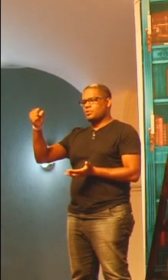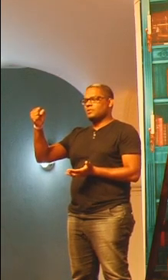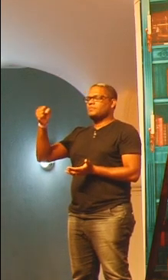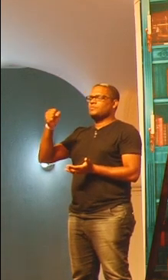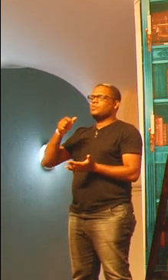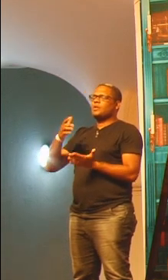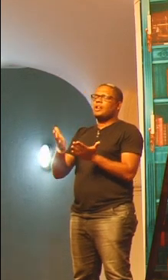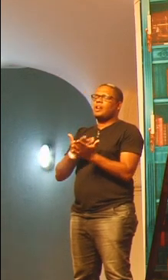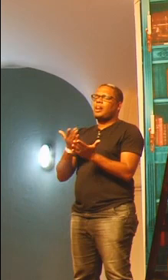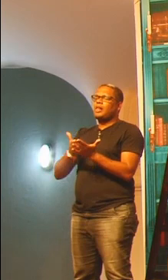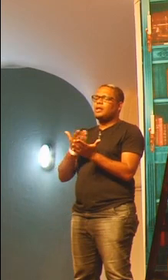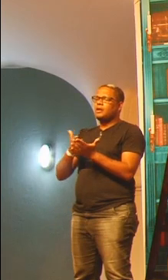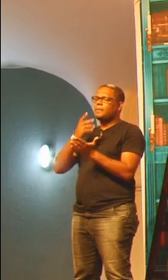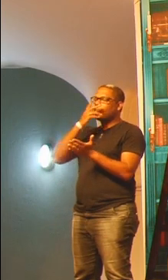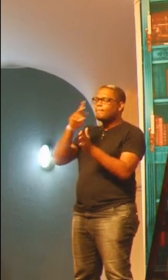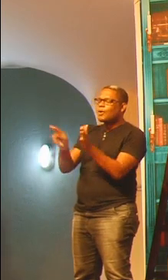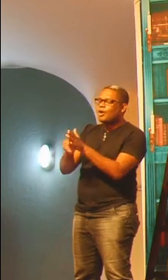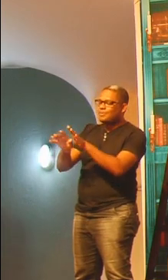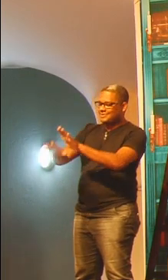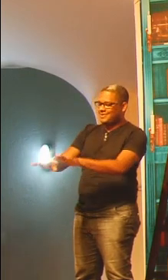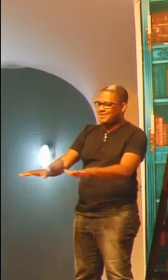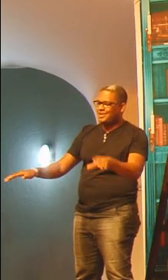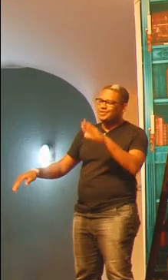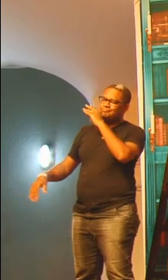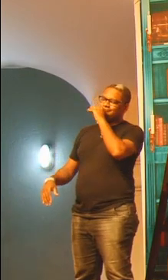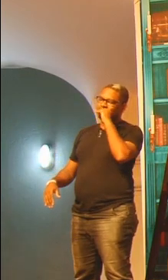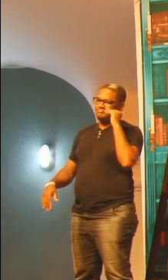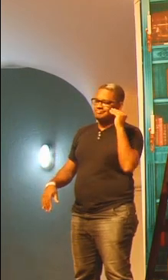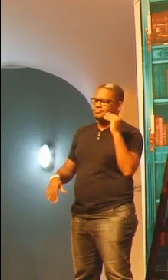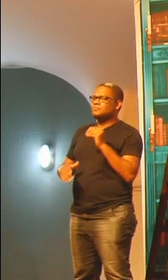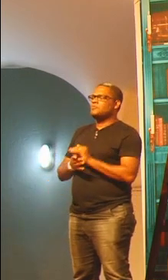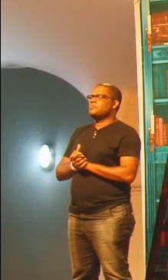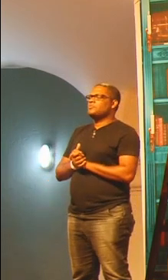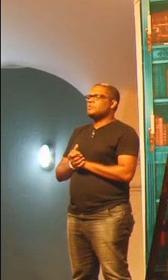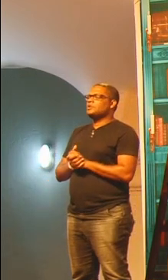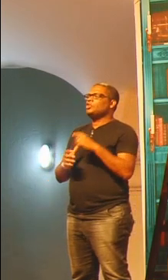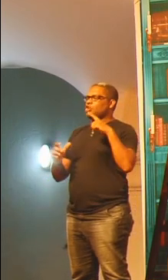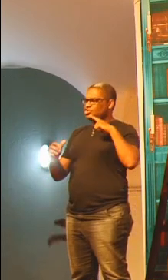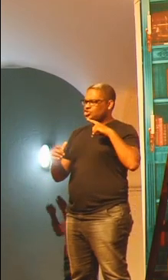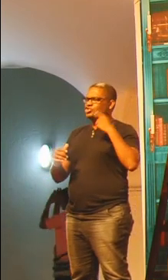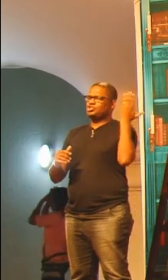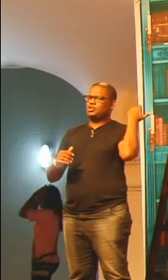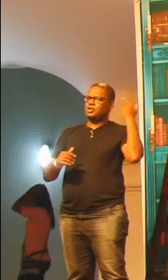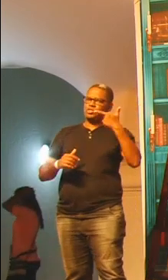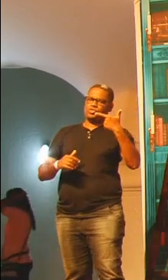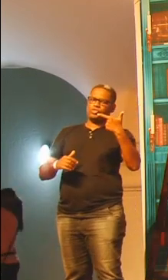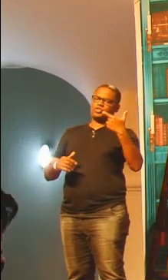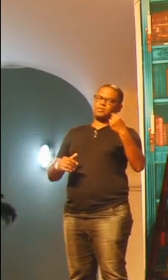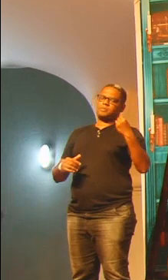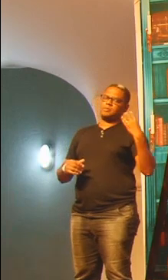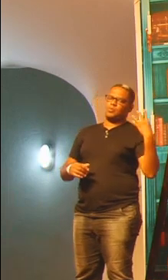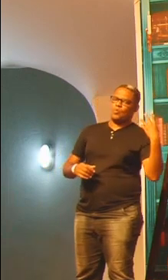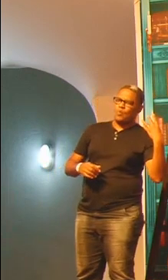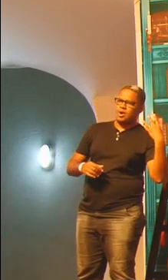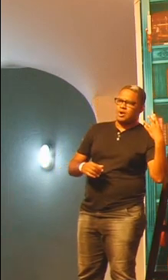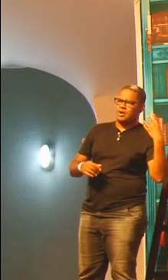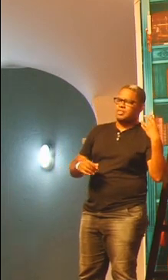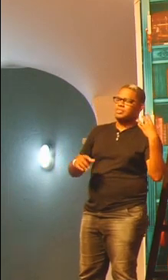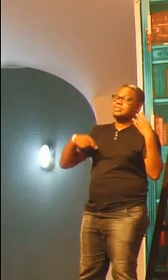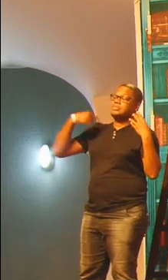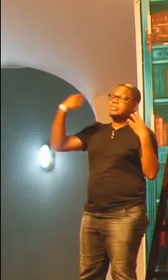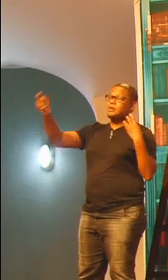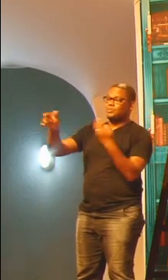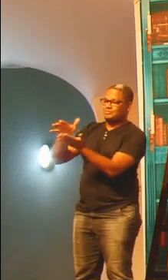tinha, era um livro infanto-juvenil, que eu já tinha ele pronto desde 2004, e aí a FTD lançou só